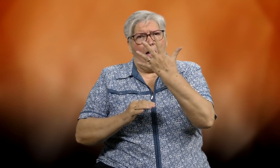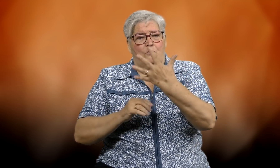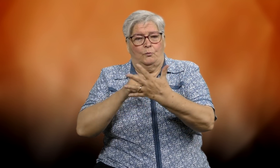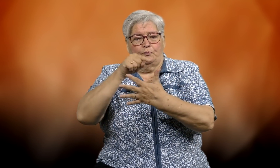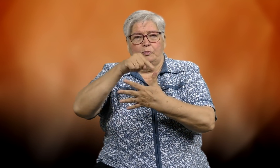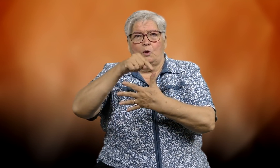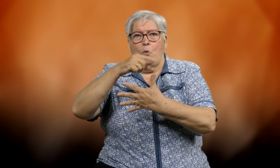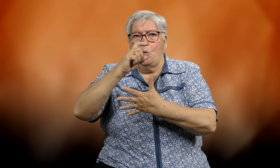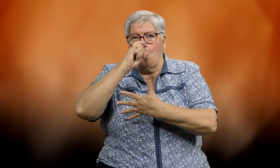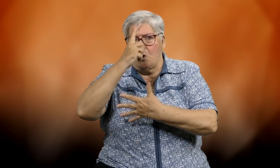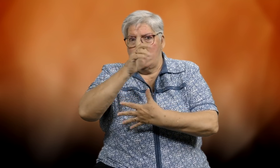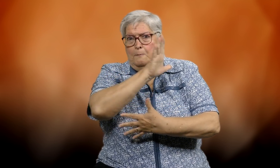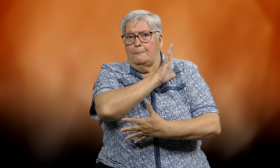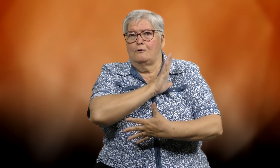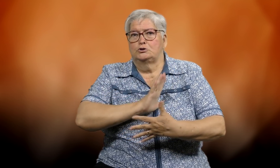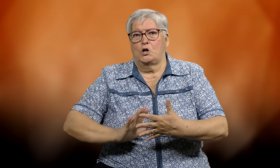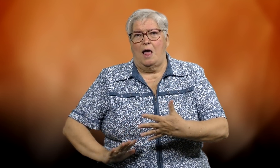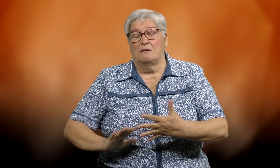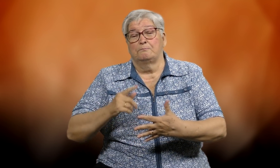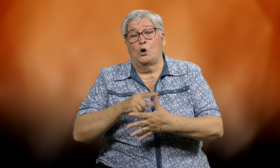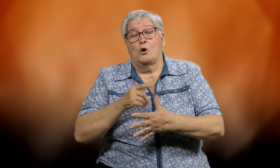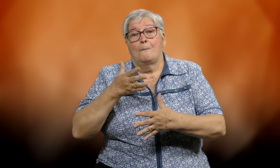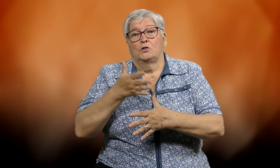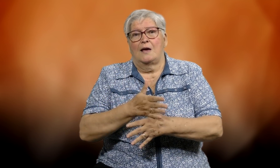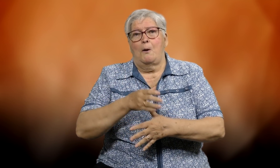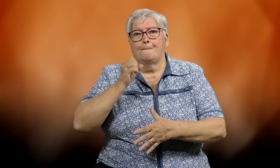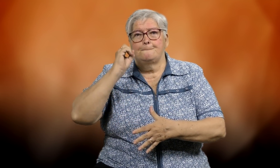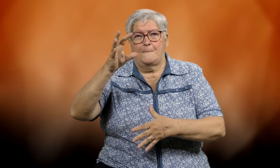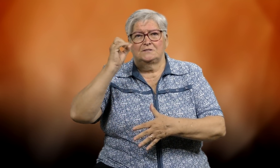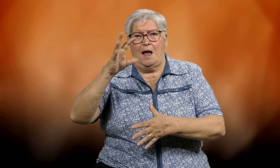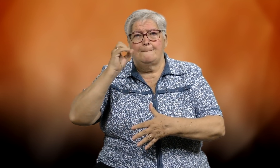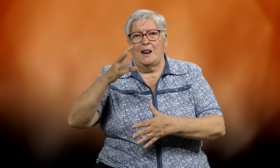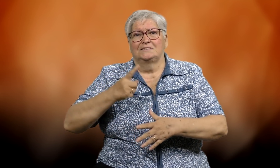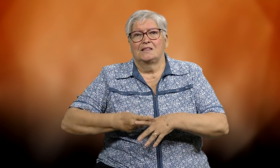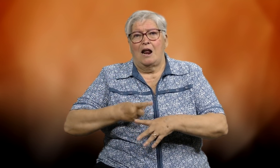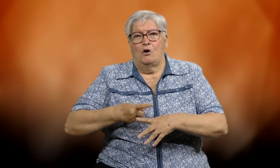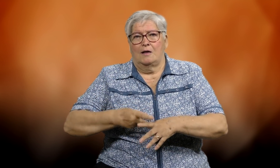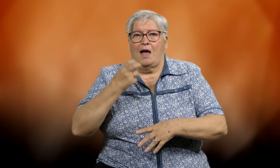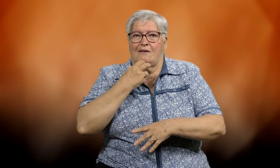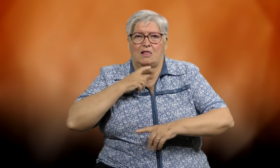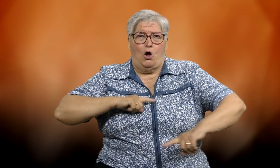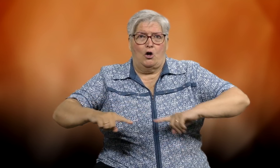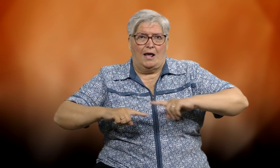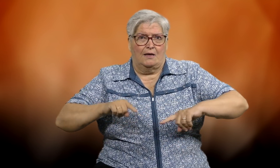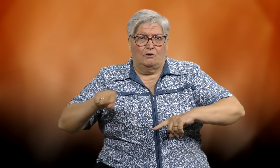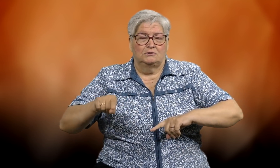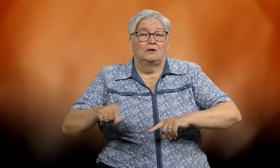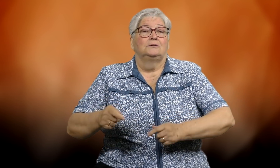Van ser 5 anys, tot i que el primer any va ser una espècie d'any provisional, ja que per l'assemblea extraordinària que